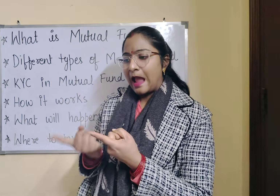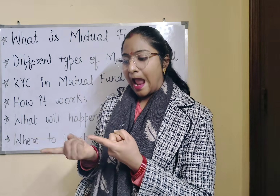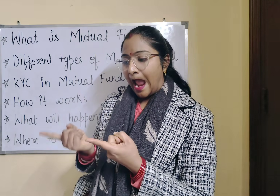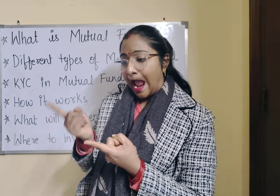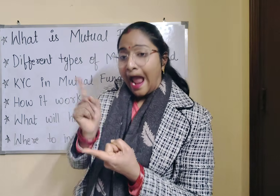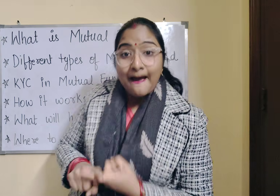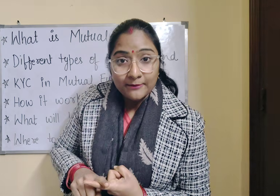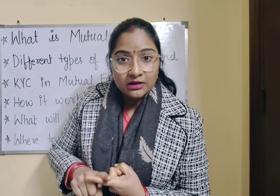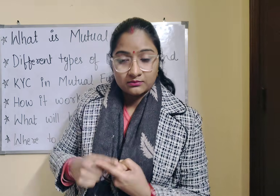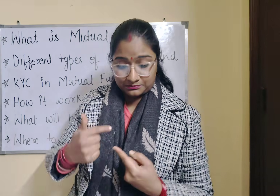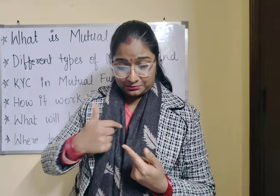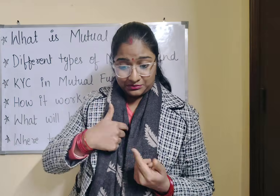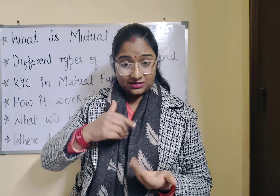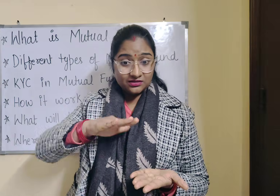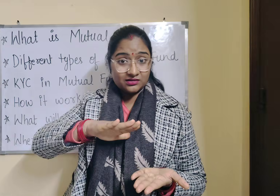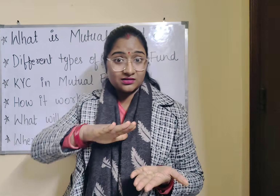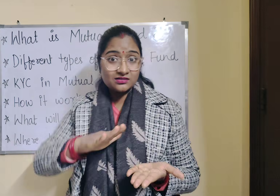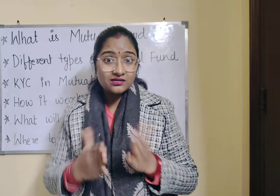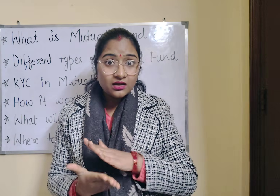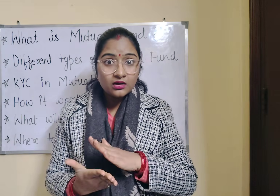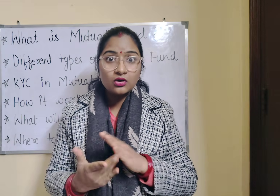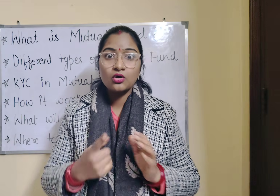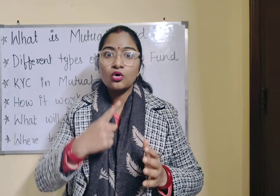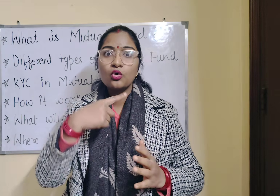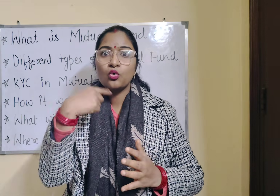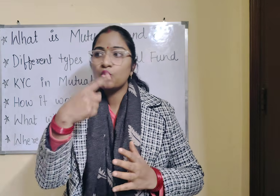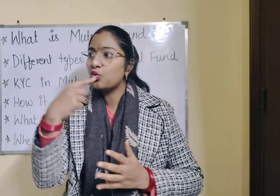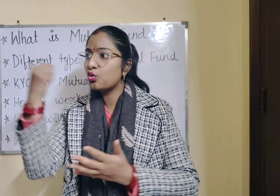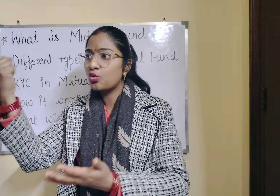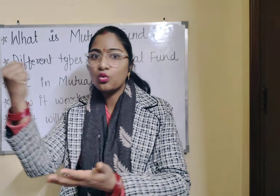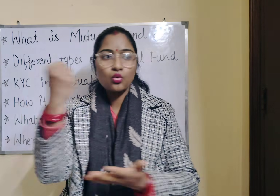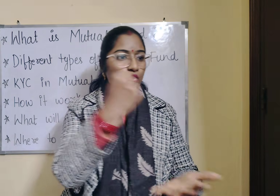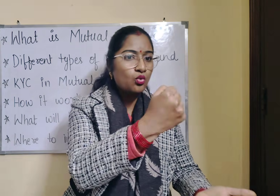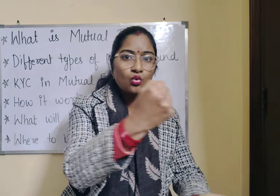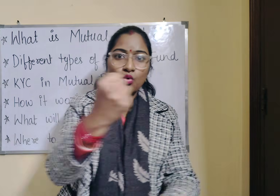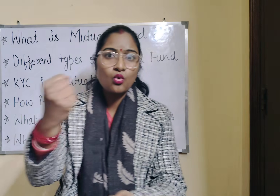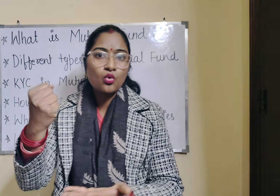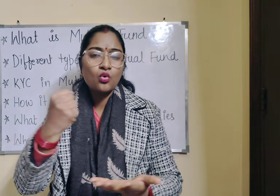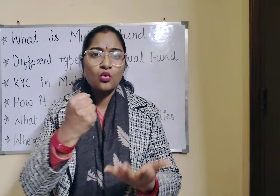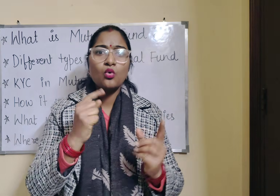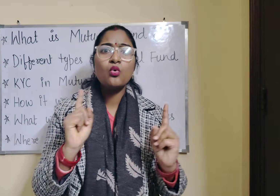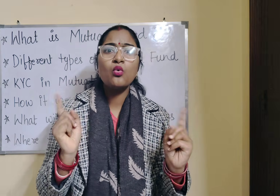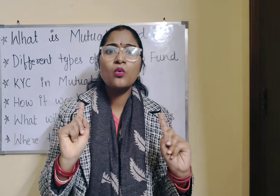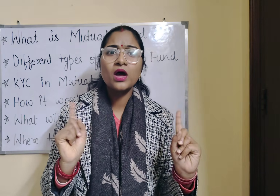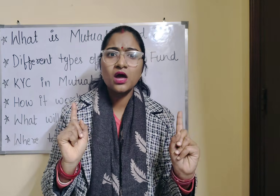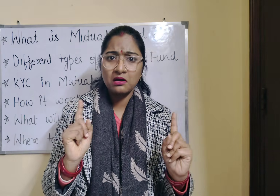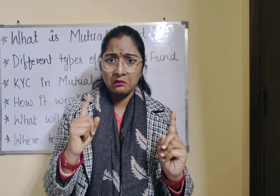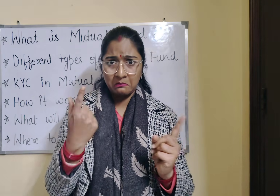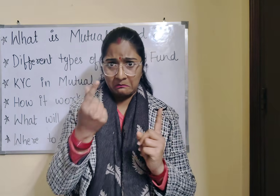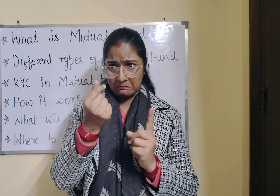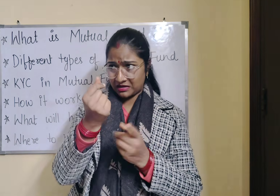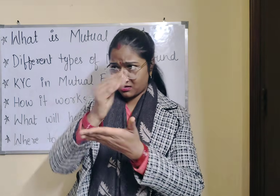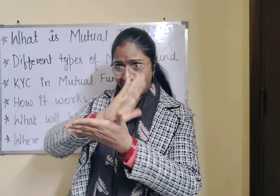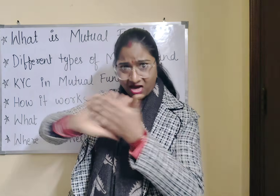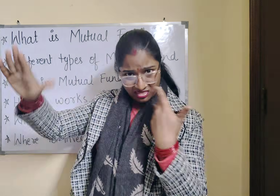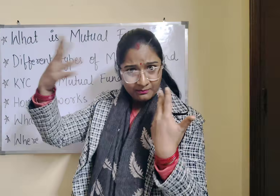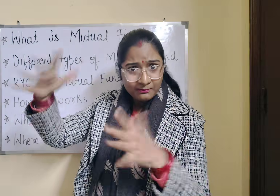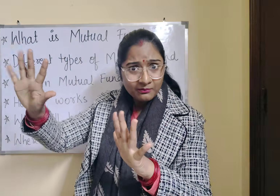फ़ंड ओपन कराया, कभी आगे चल के मुझे कुछ हो गया या फिर मेरी डेथ हो गई तो वो जो मेरा पैसा है